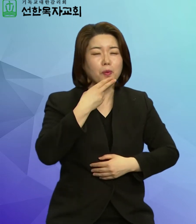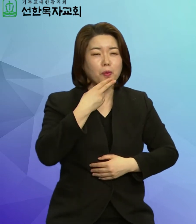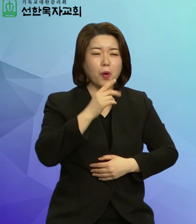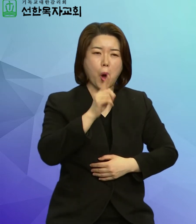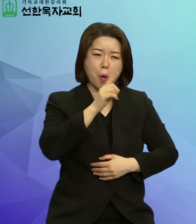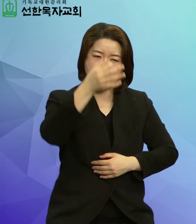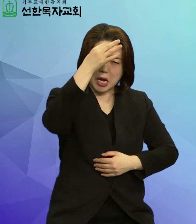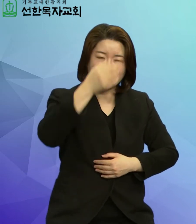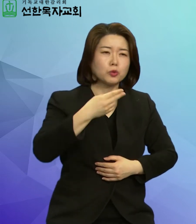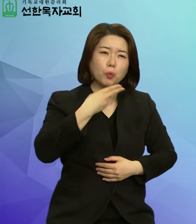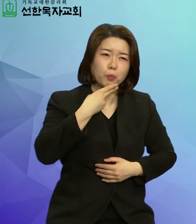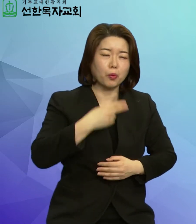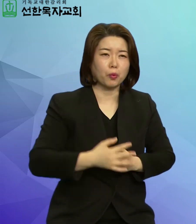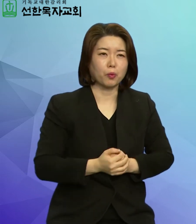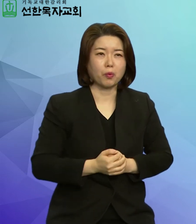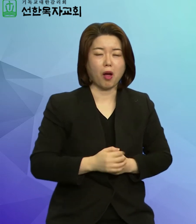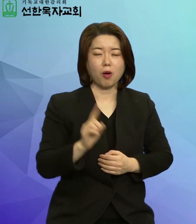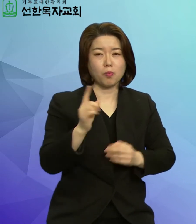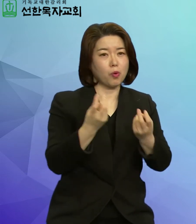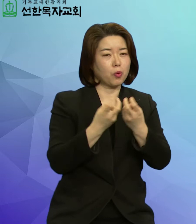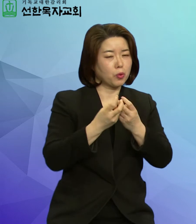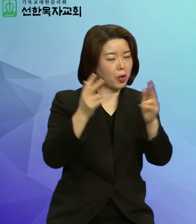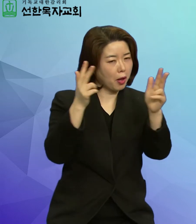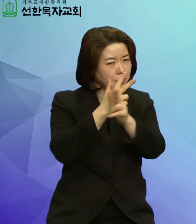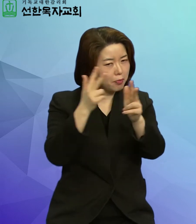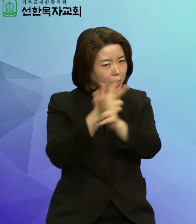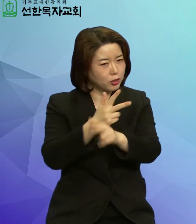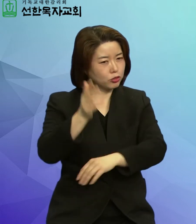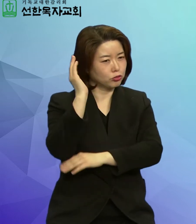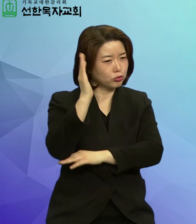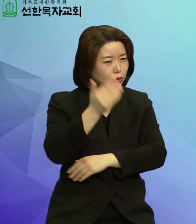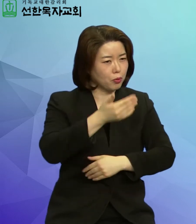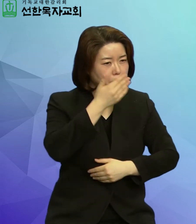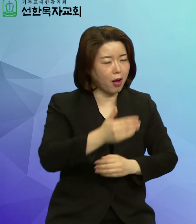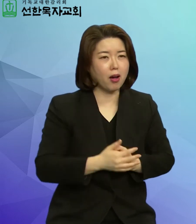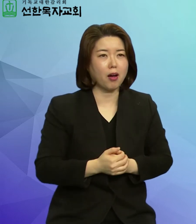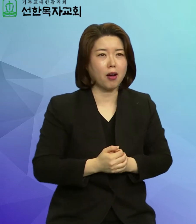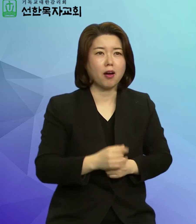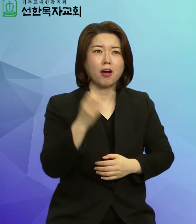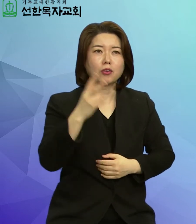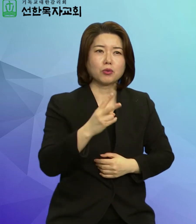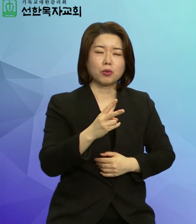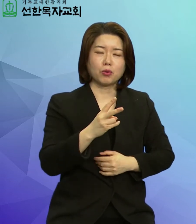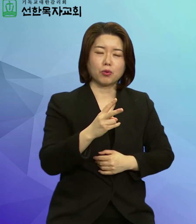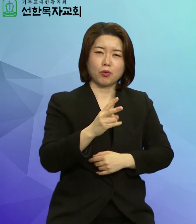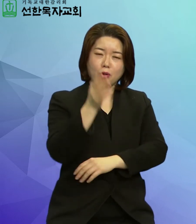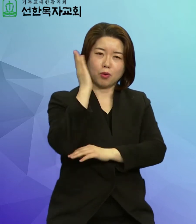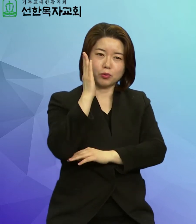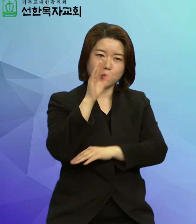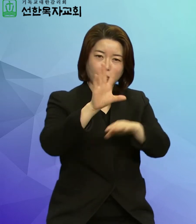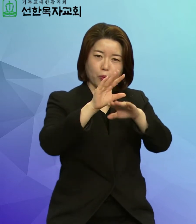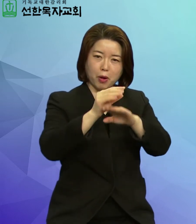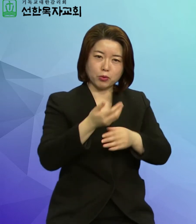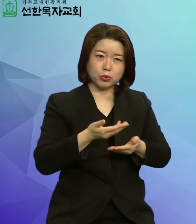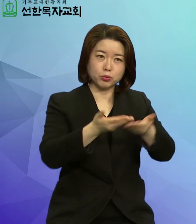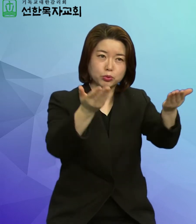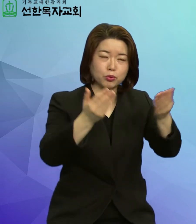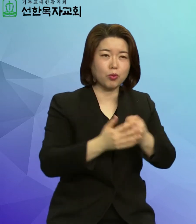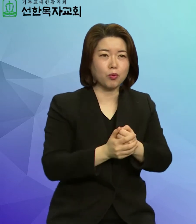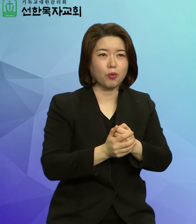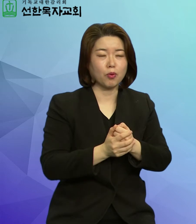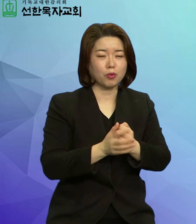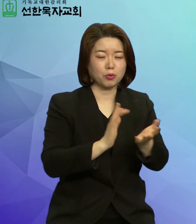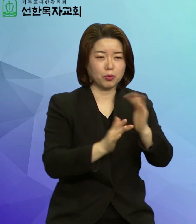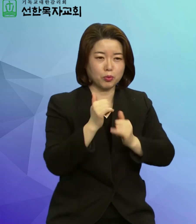없구나, 말에 재주도 없고, 그런데 어떻게 매주일 이렇게 설교를 하며 또 이걸 설교 방송으로